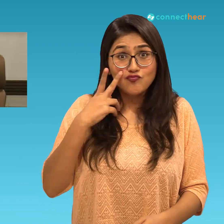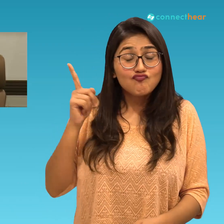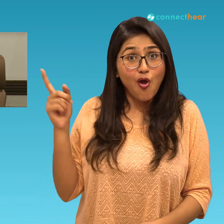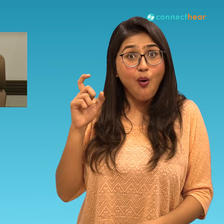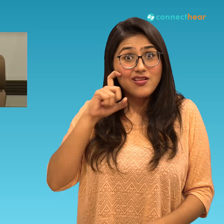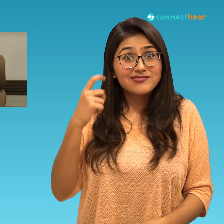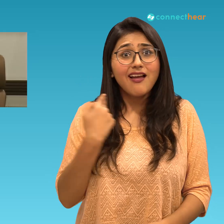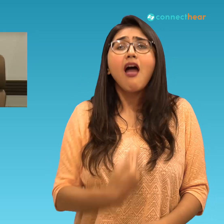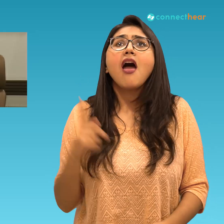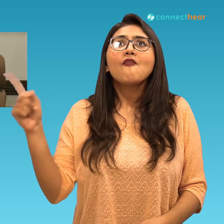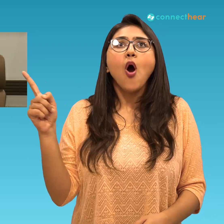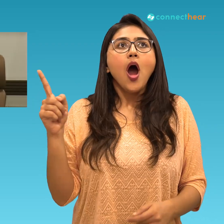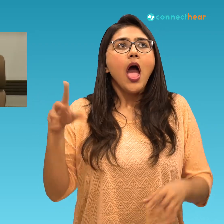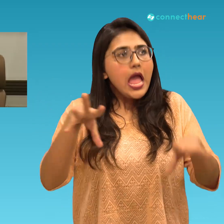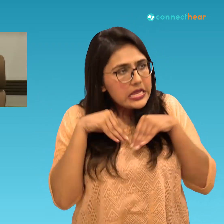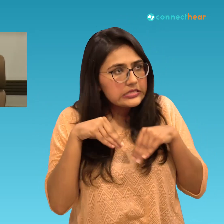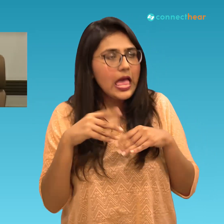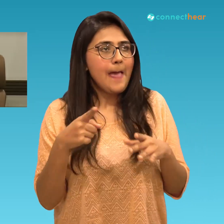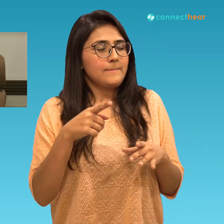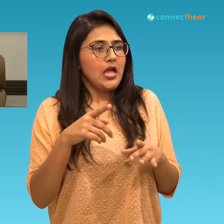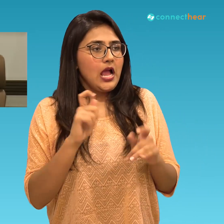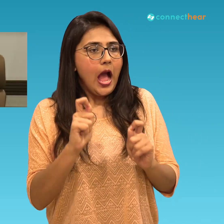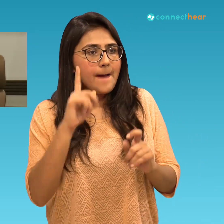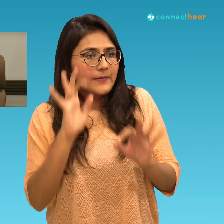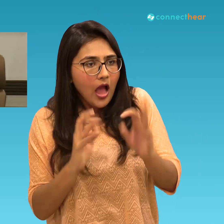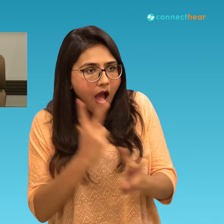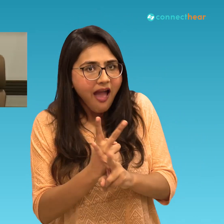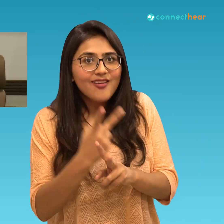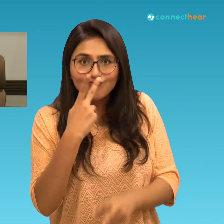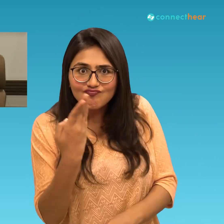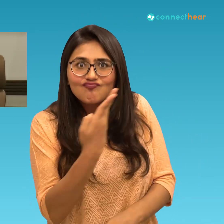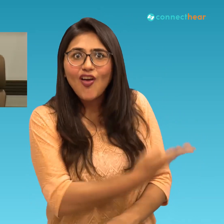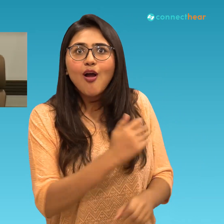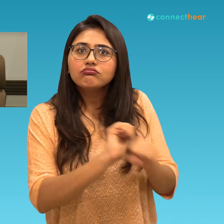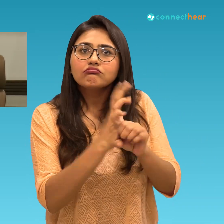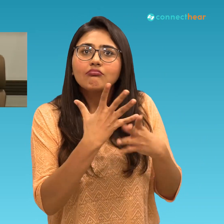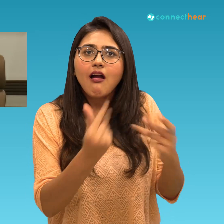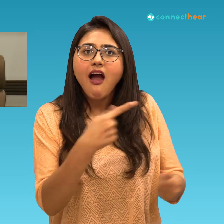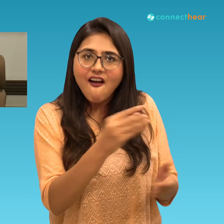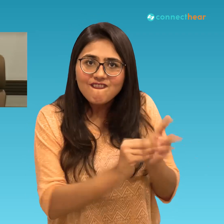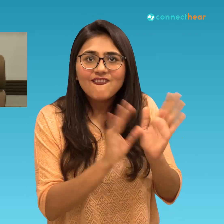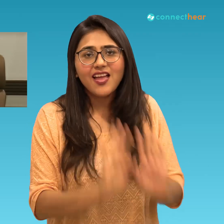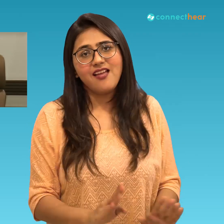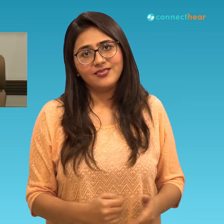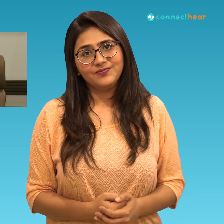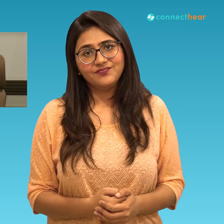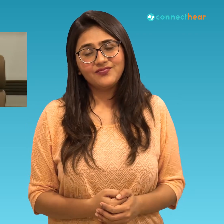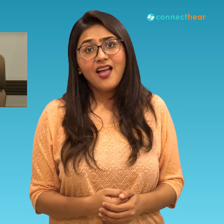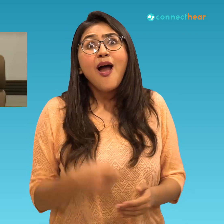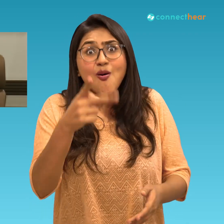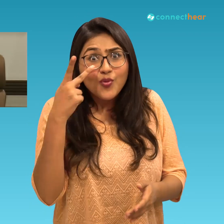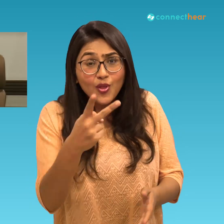डिसिप्लिन के साथ इस वायरस को रोका, आज अगर अखबार पढ़े आप तो दोबारा रीसर्जेंस हो रही है,